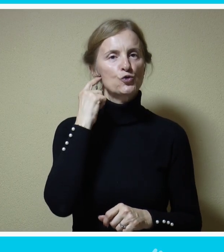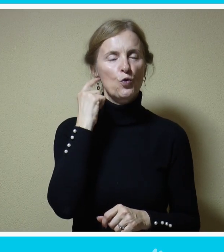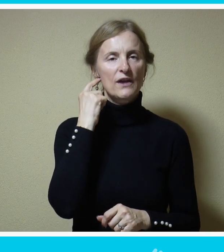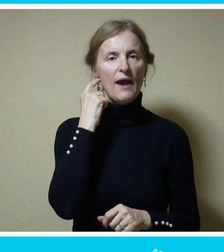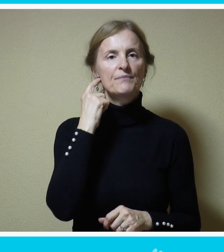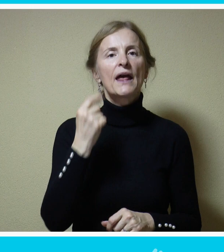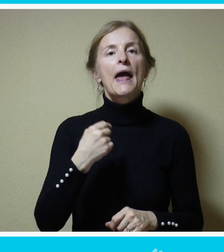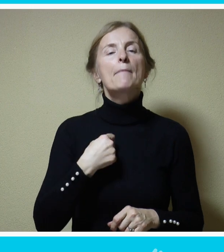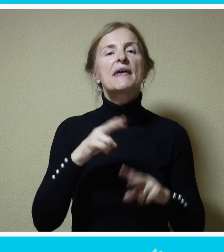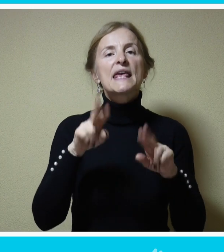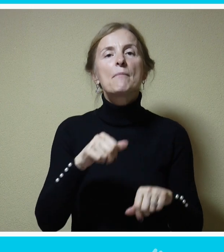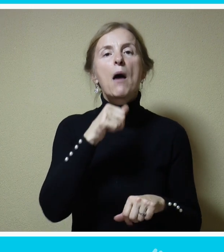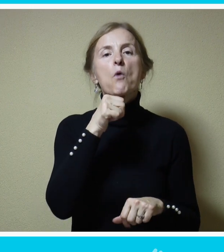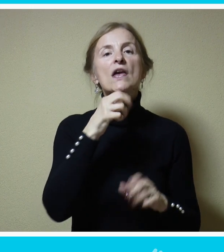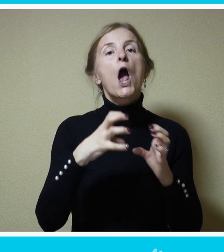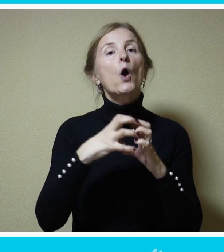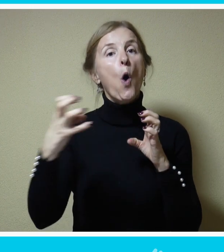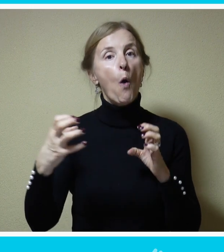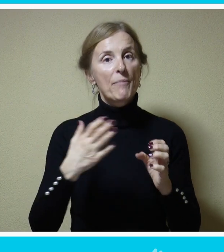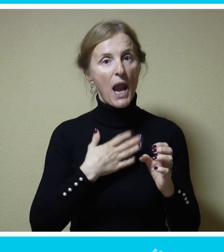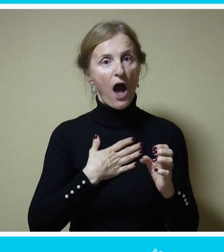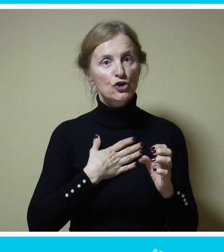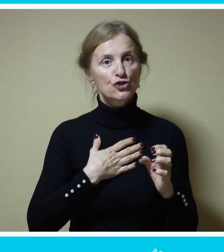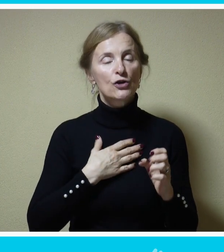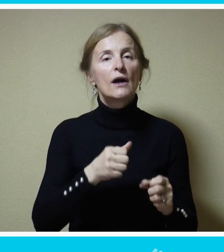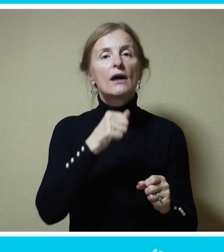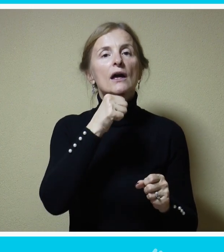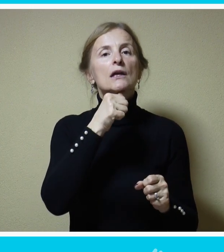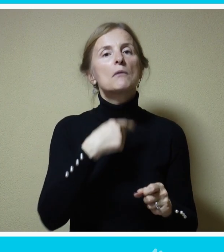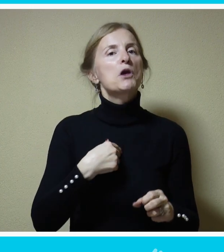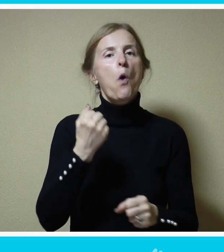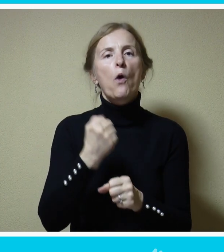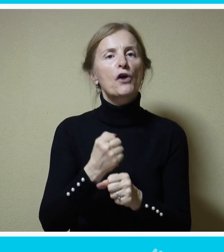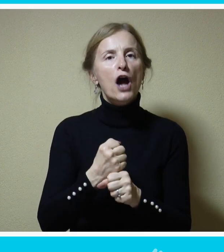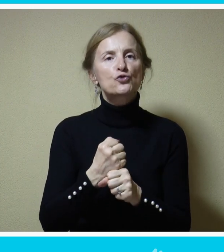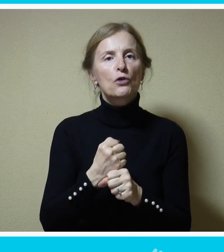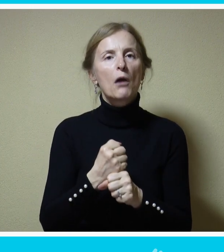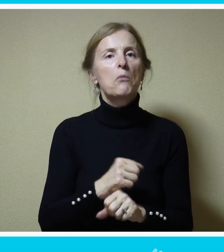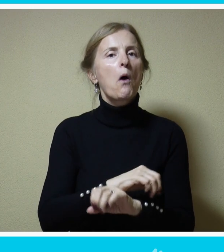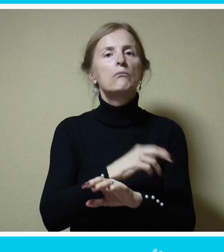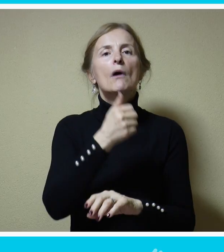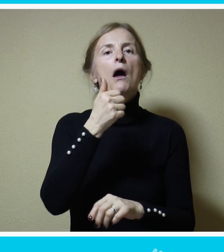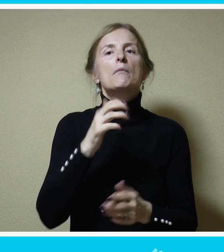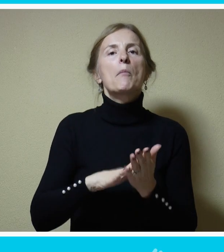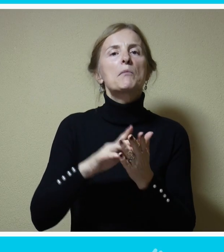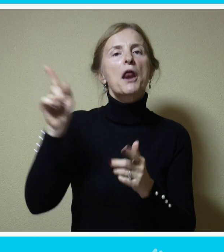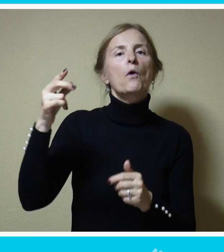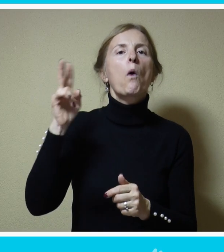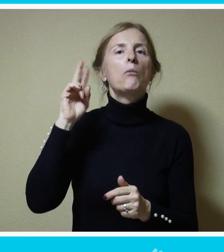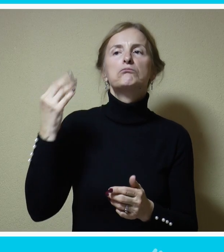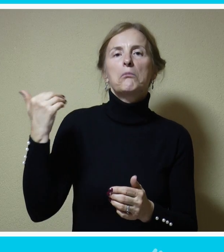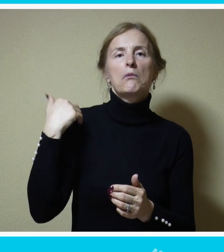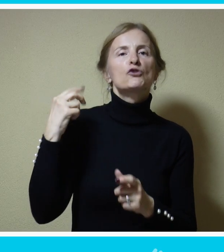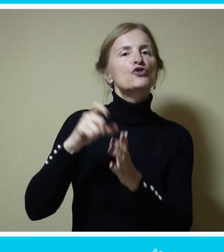čuje. Mi imamo i kombi naš, mi odrađujemo kad nam se